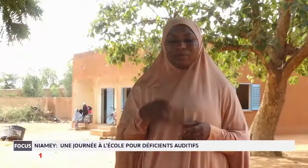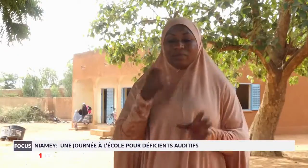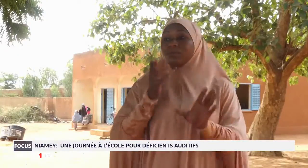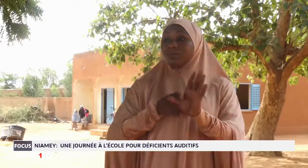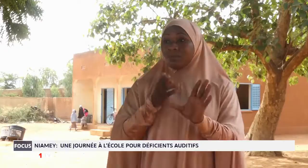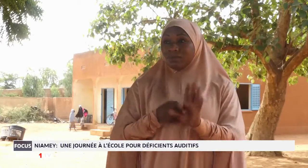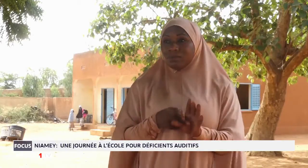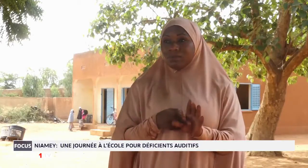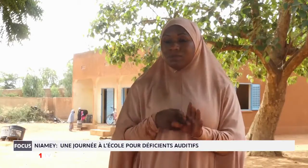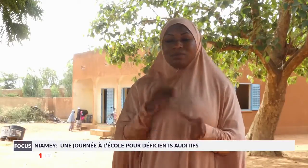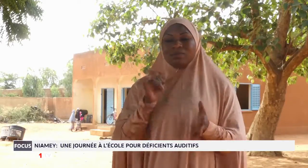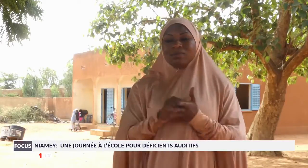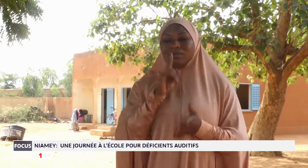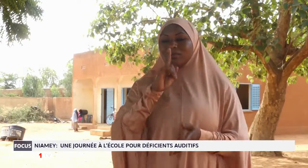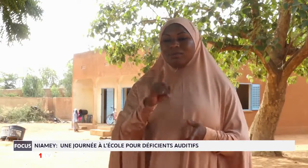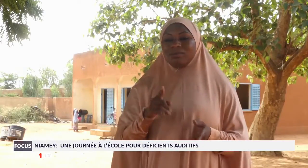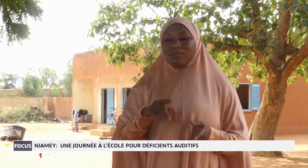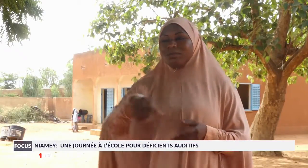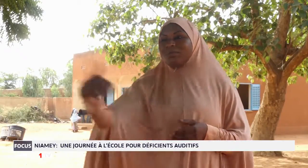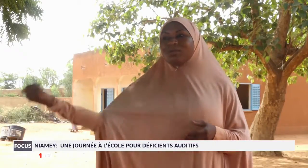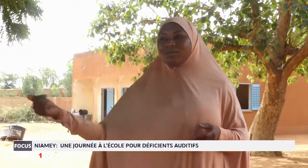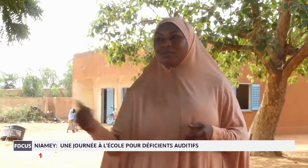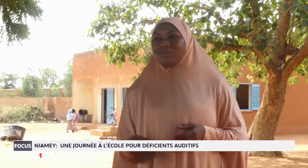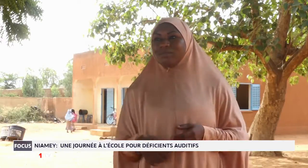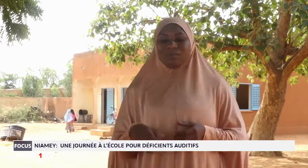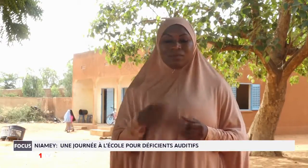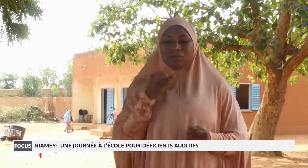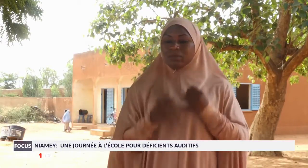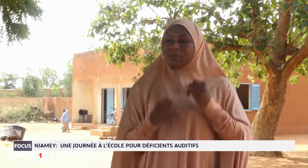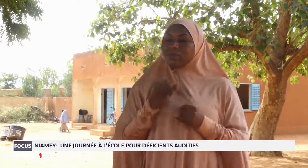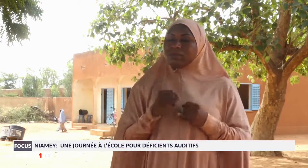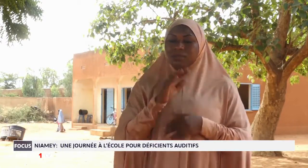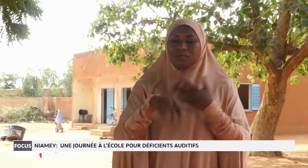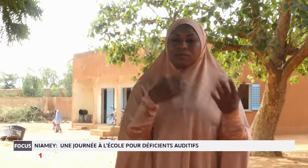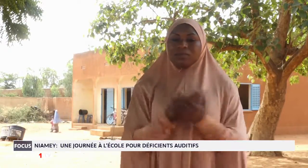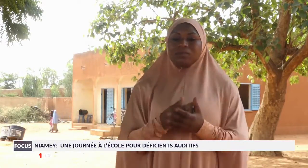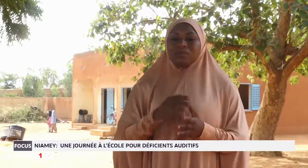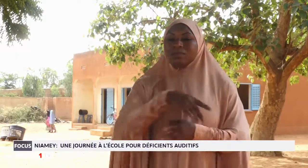C'est pourquoi nous souhaitons que la langue des signes soit érigée en langue nationale, parce qu'il s'agit d'un langage à part entière.